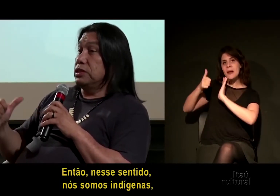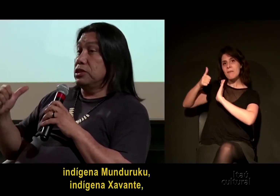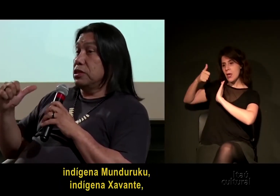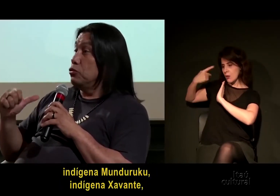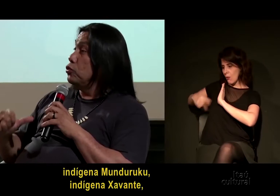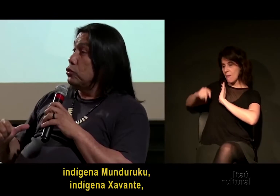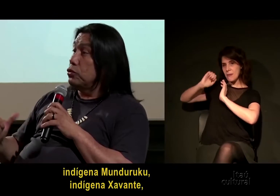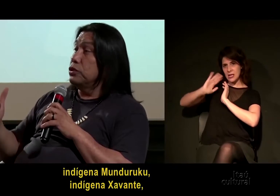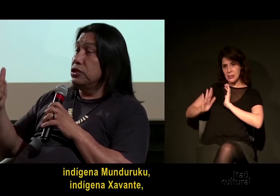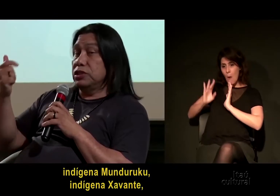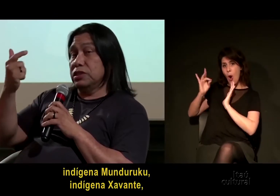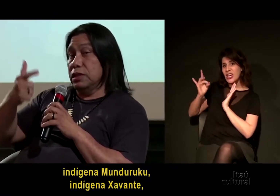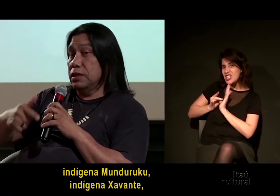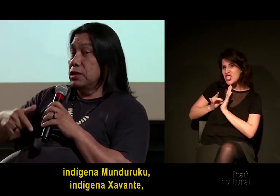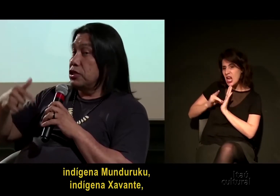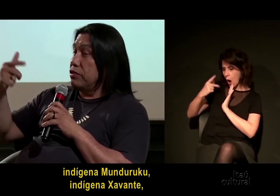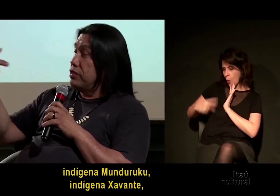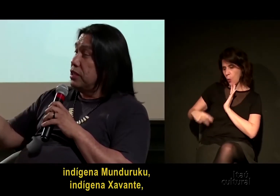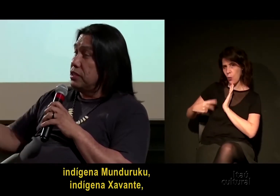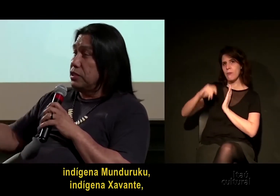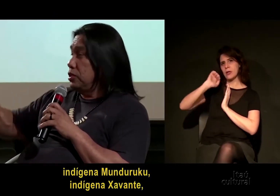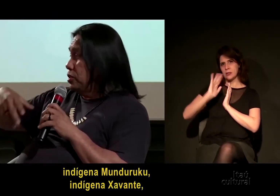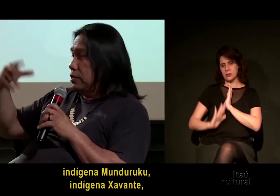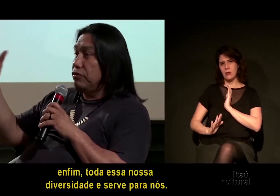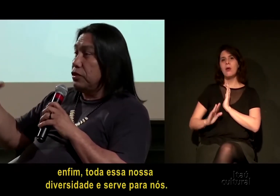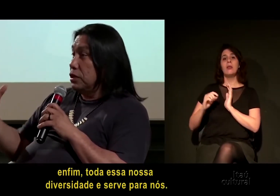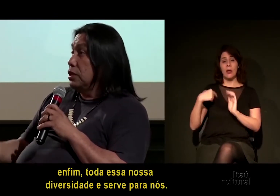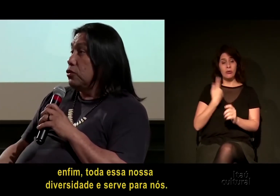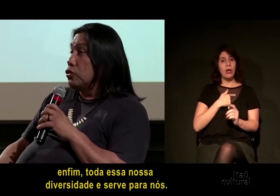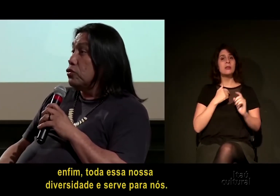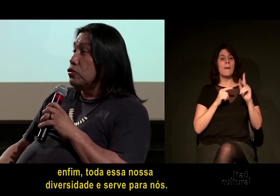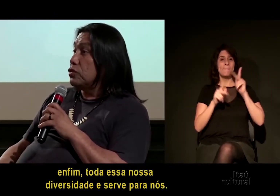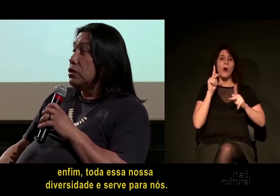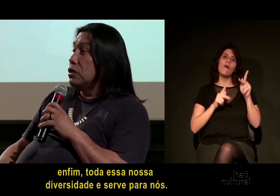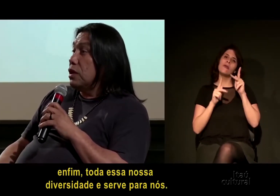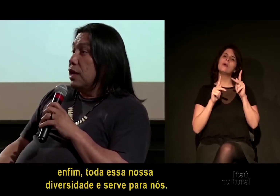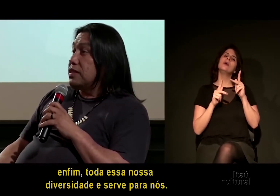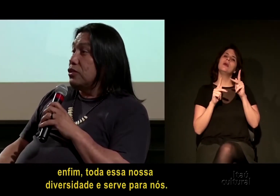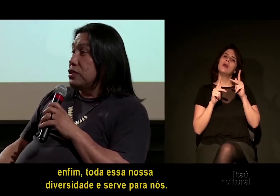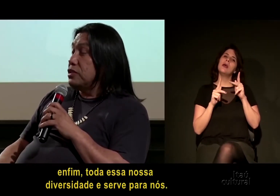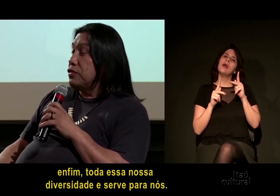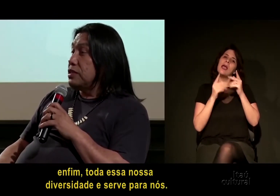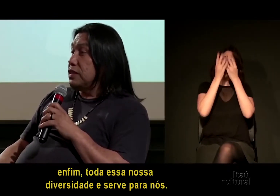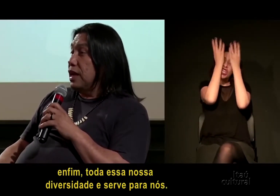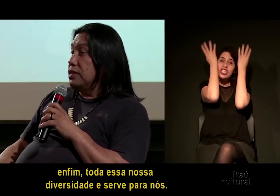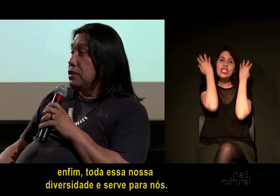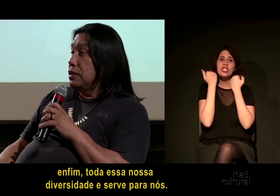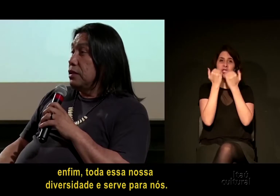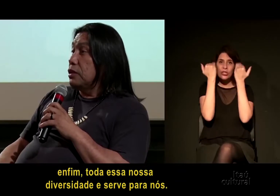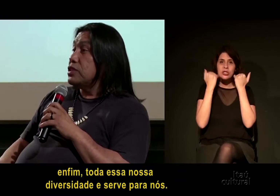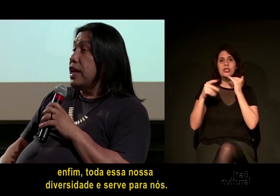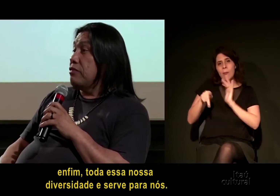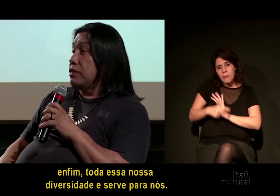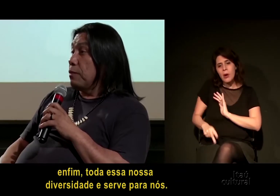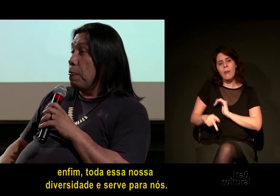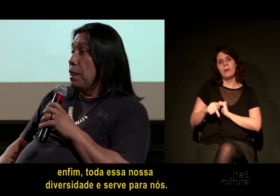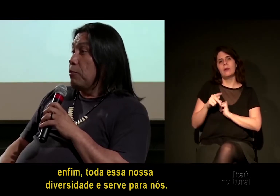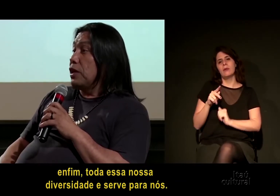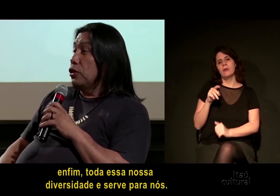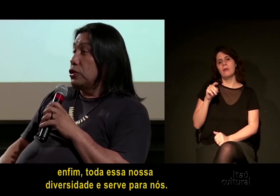indígena Munduruku, indígena Chavante, indígena, enfim, essa nossa diversidade. Então, serve para nós. Não